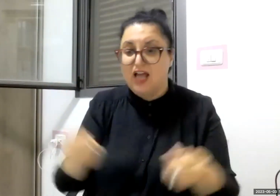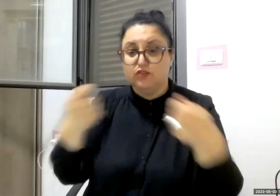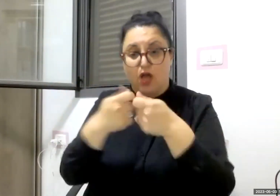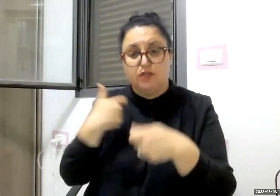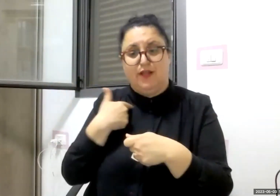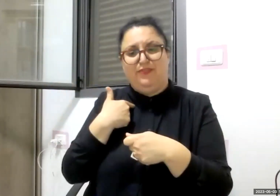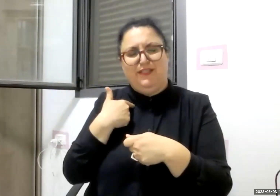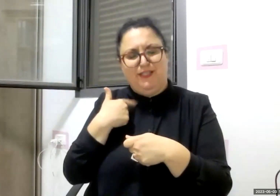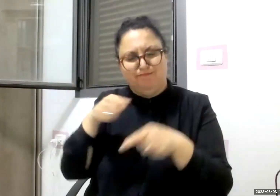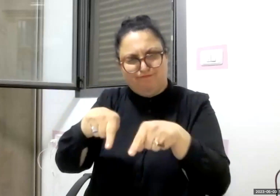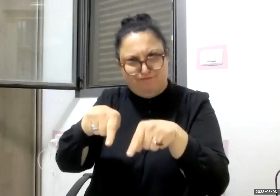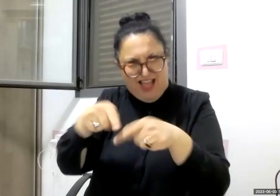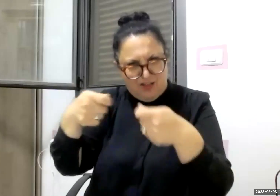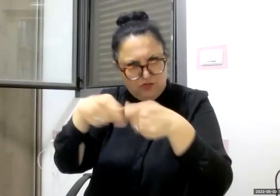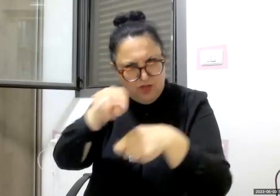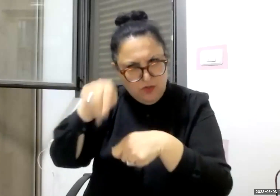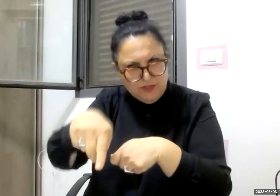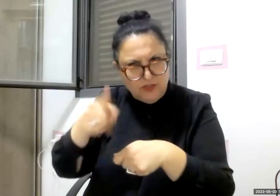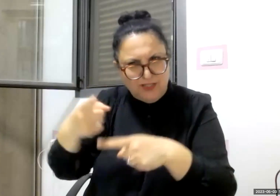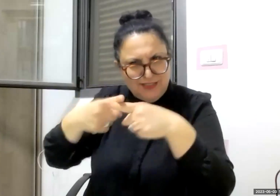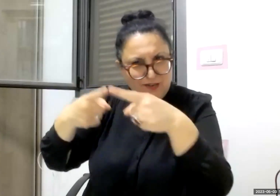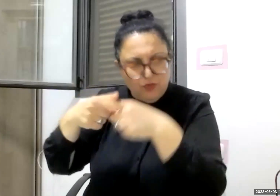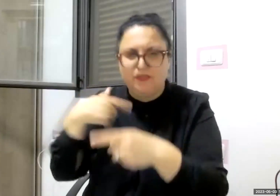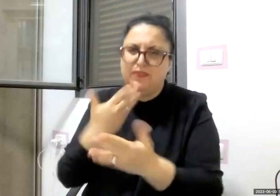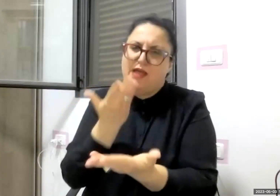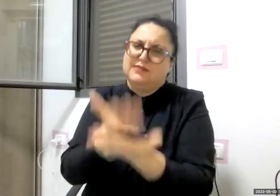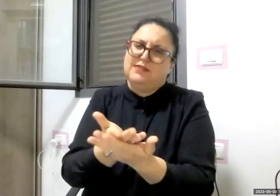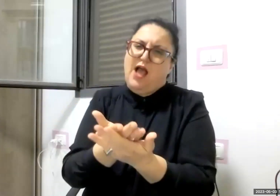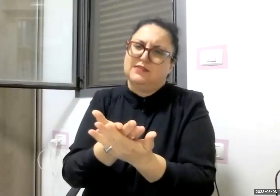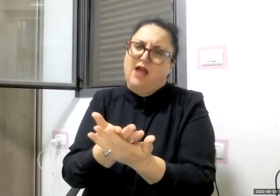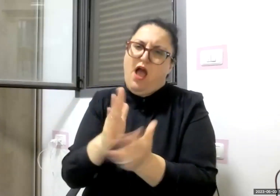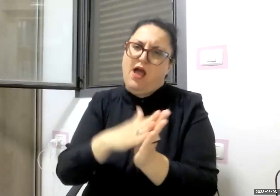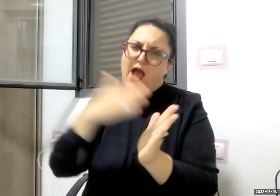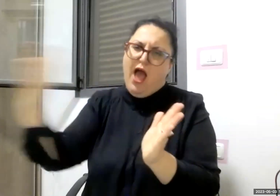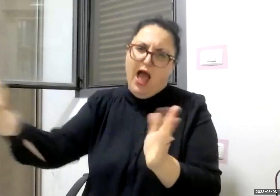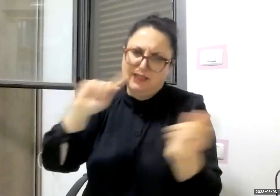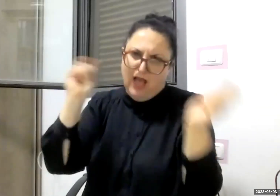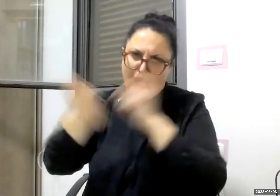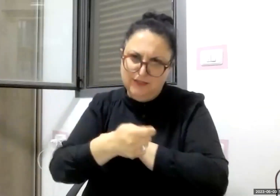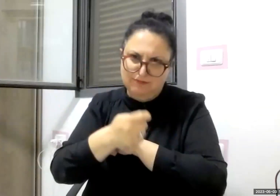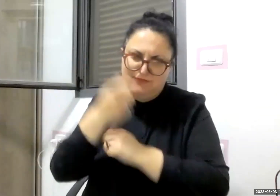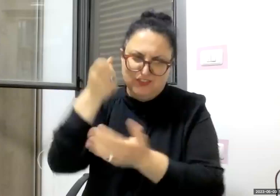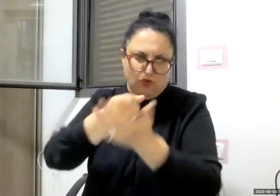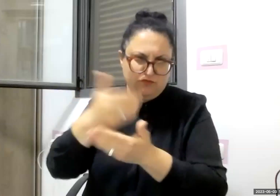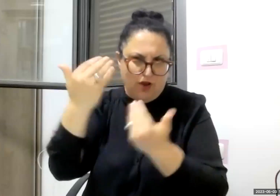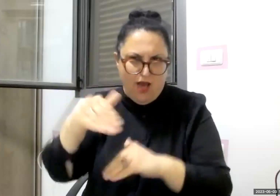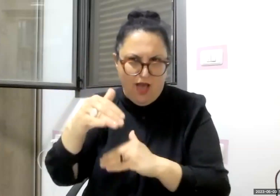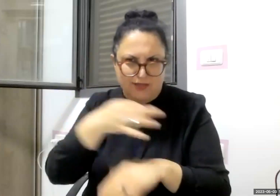חרשות. ובהקשר הזה, בהקשר הזה של ההצטלבויות, אני רוצה להציע